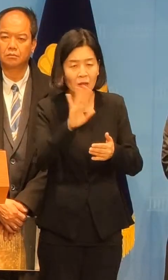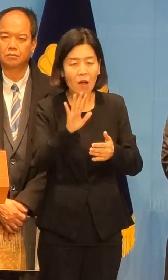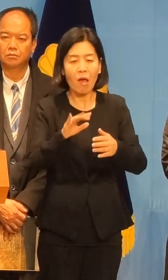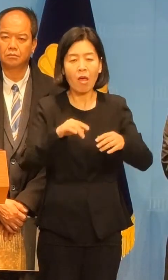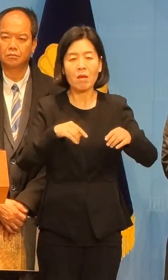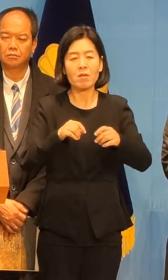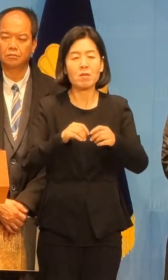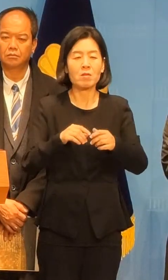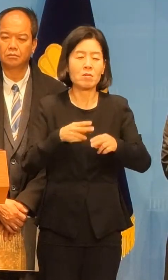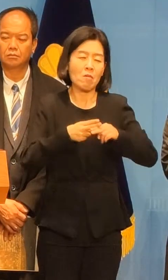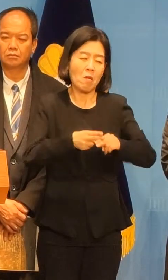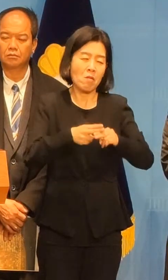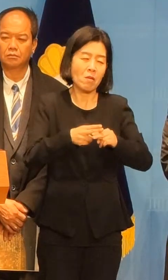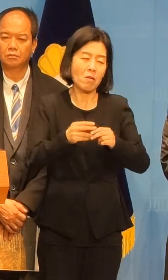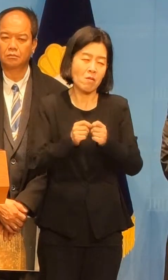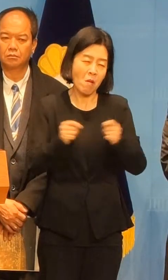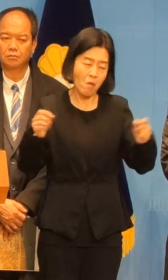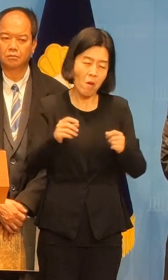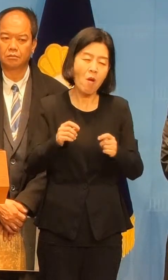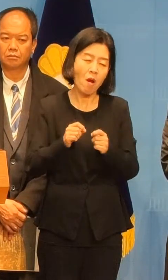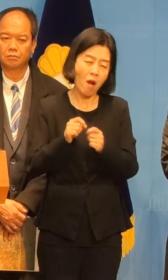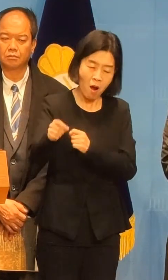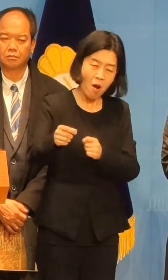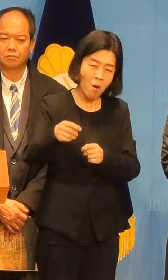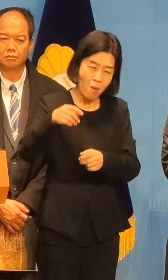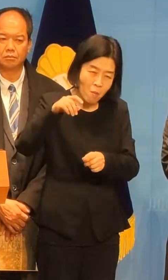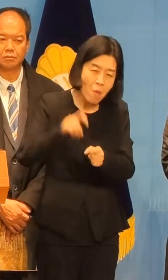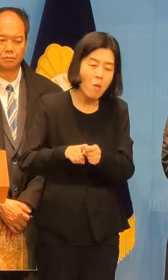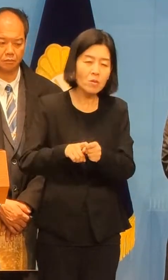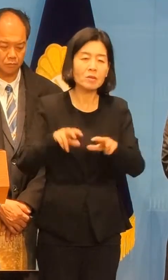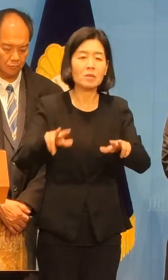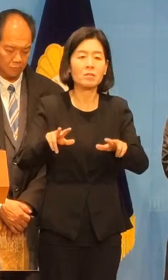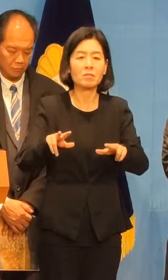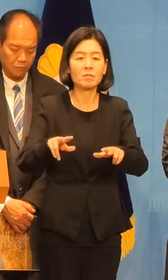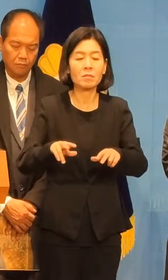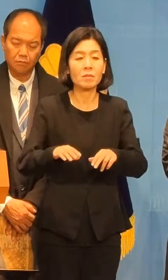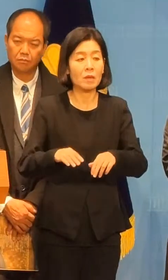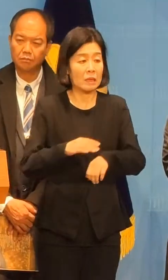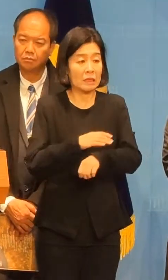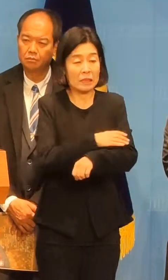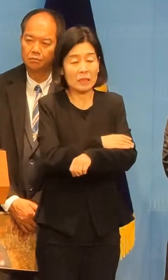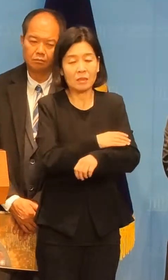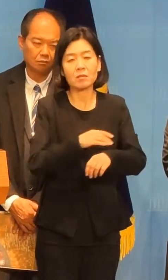통제력, 그리고 통치 능력은 모두 상실했습니다.